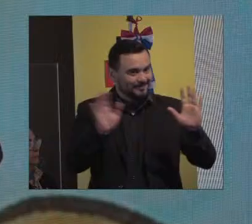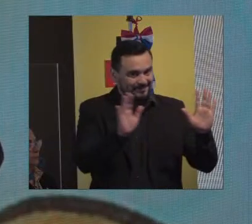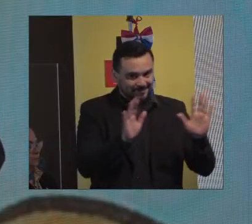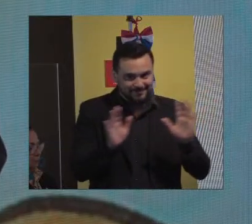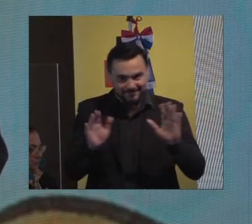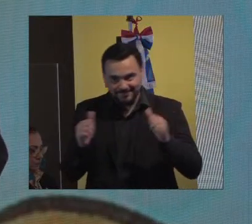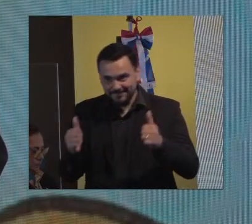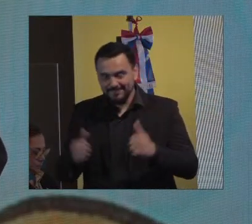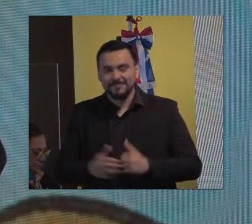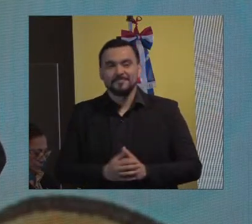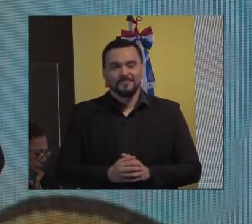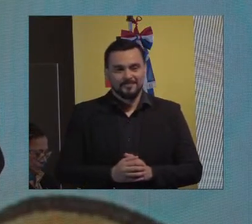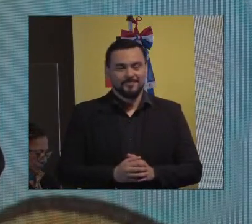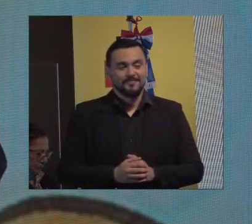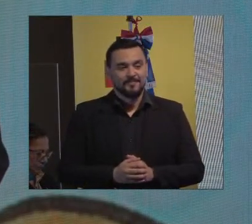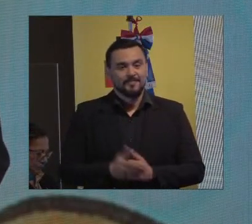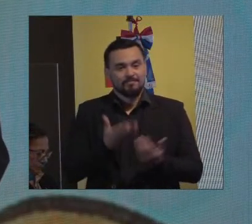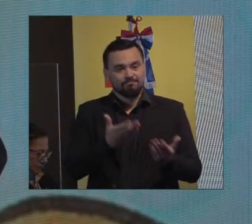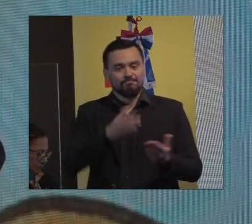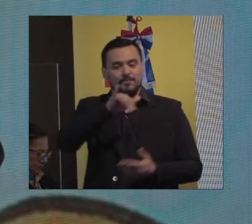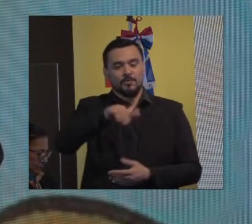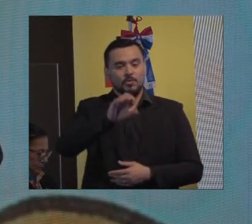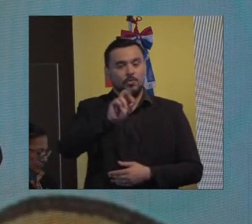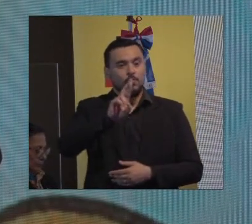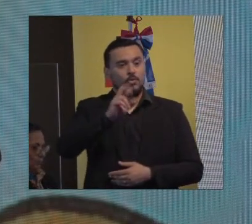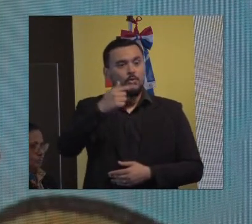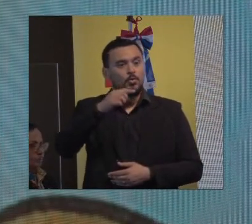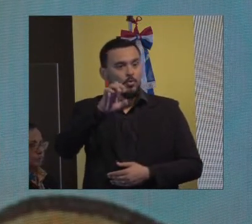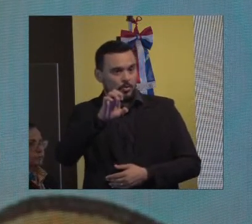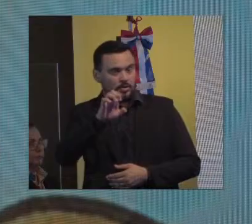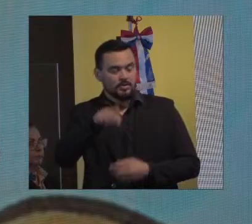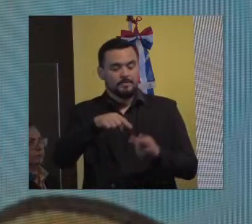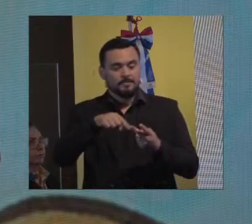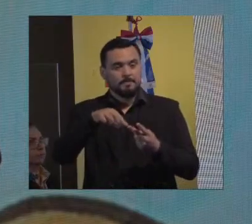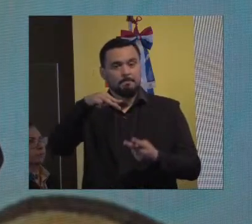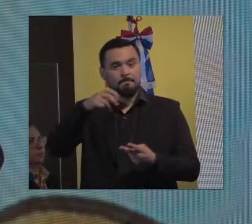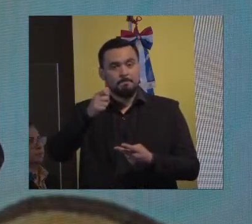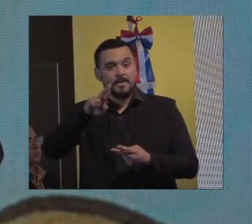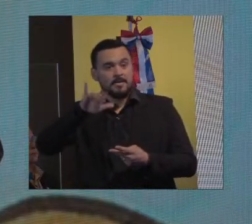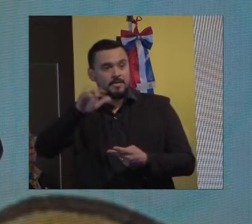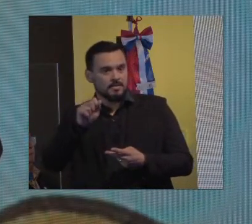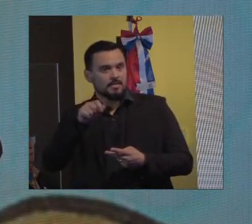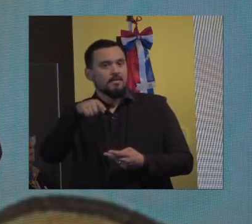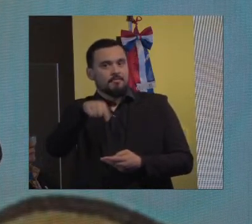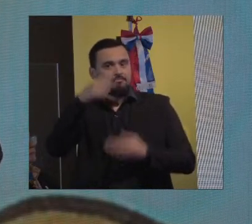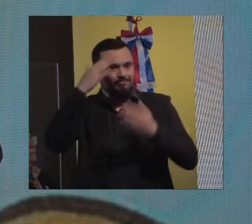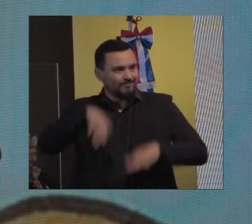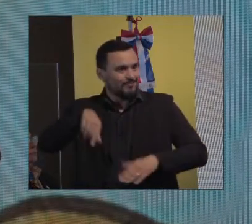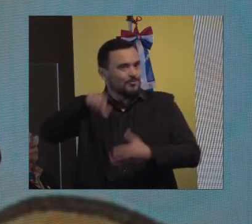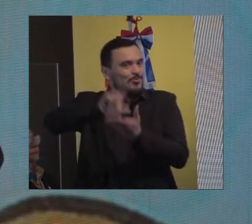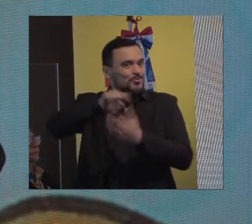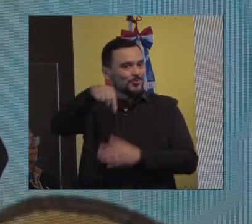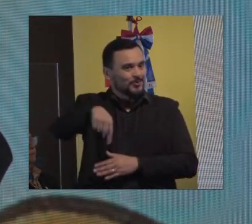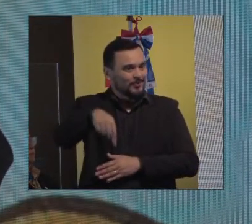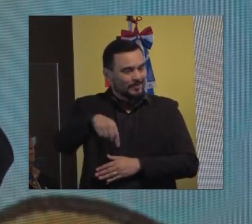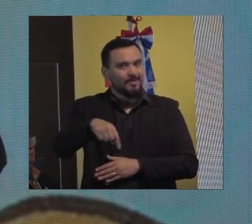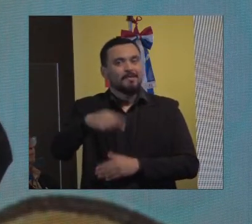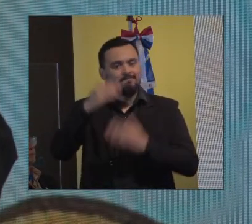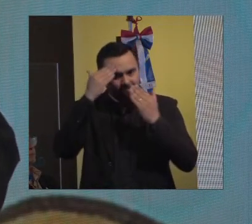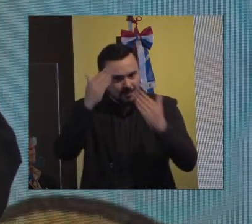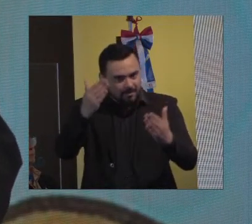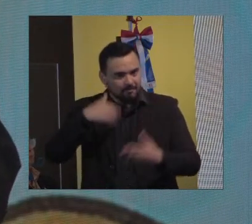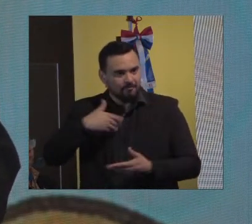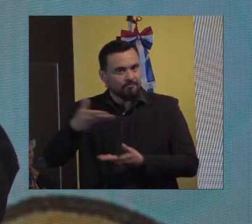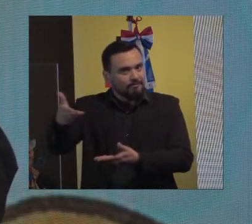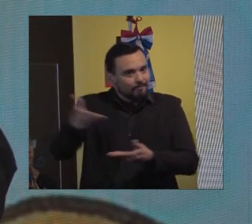querido Jorge, querida María del Mar, muchísimas gracias por recibirnos una vez más en esta casa tan hermosa en la que